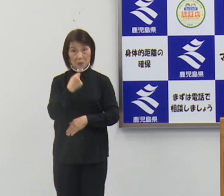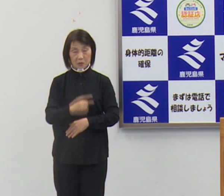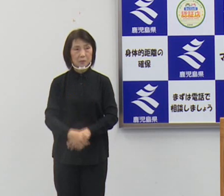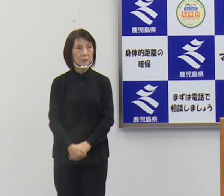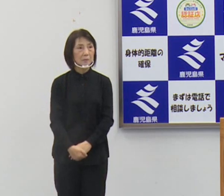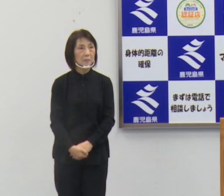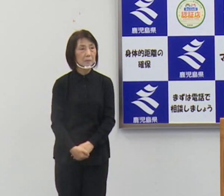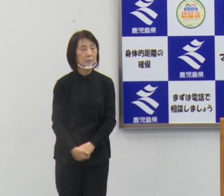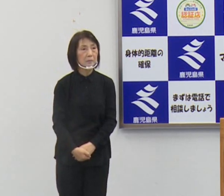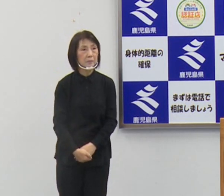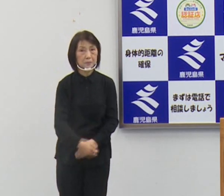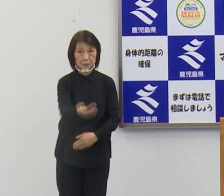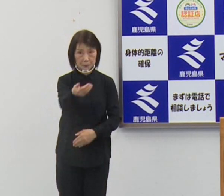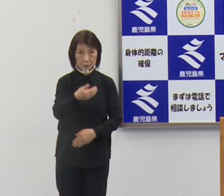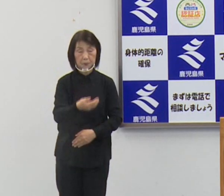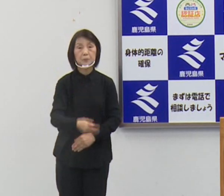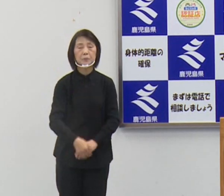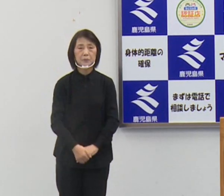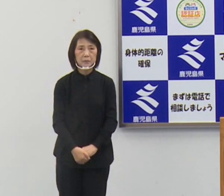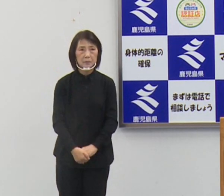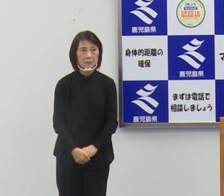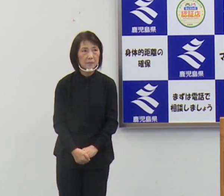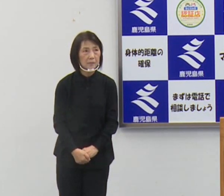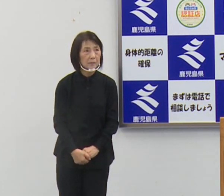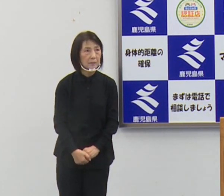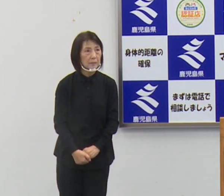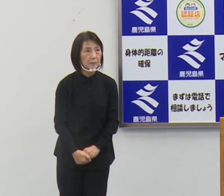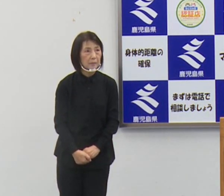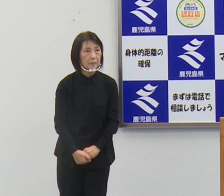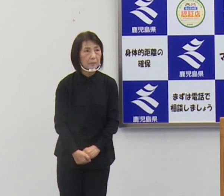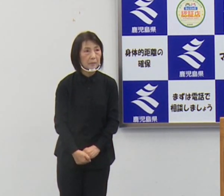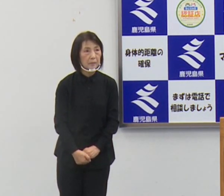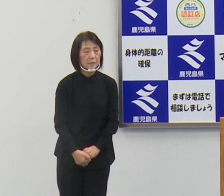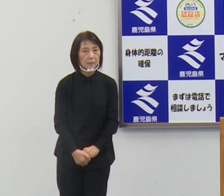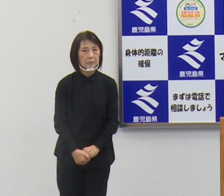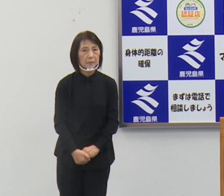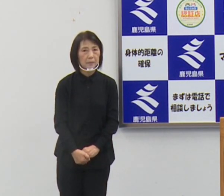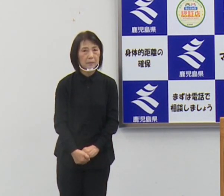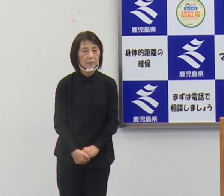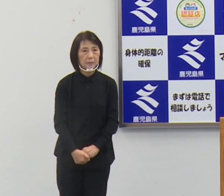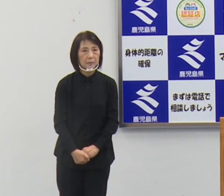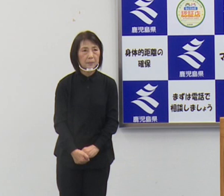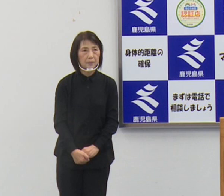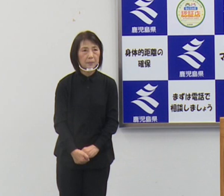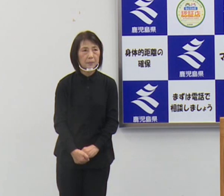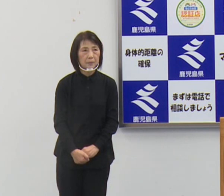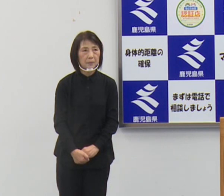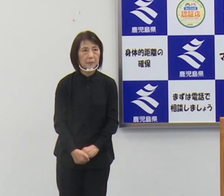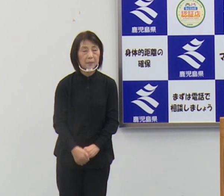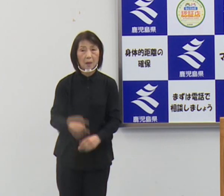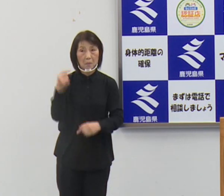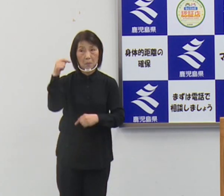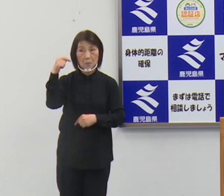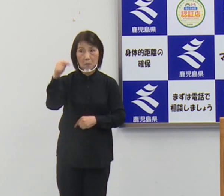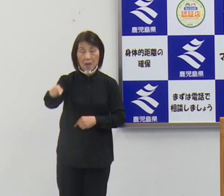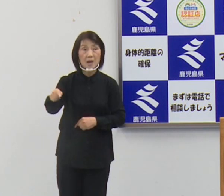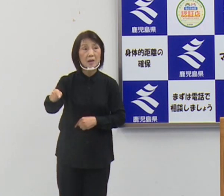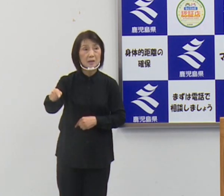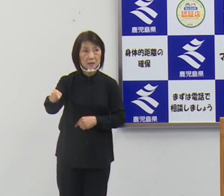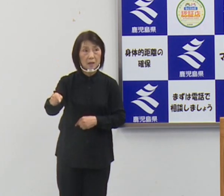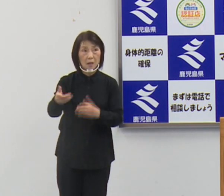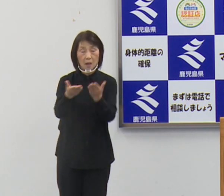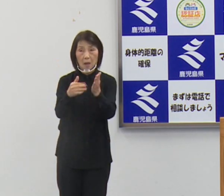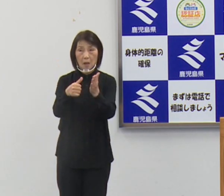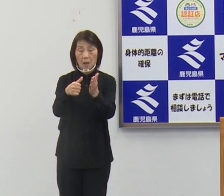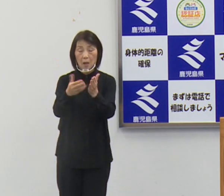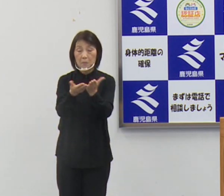先ほどの中で、文書指導で、していて弁明とあったんですけ